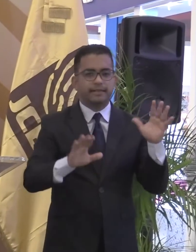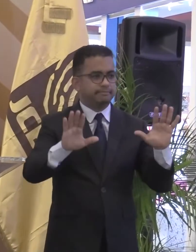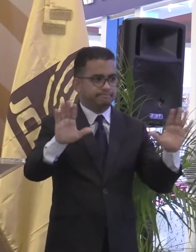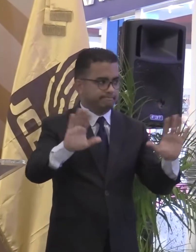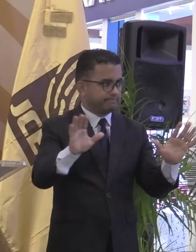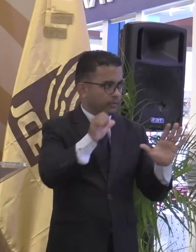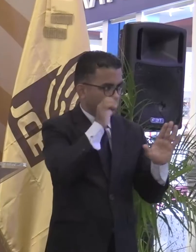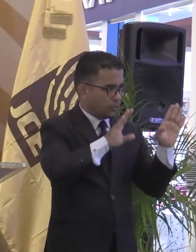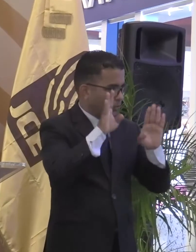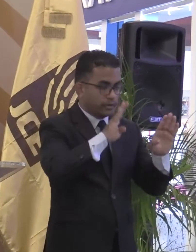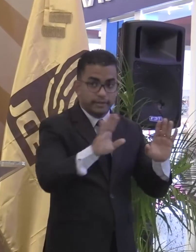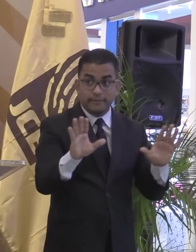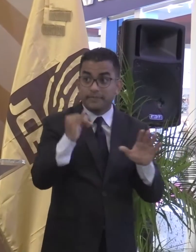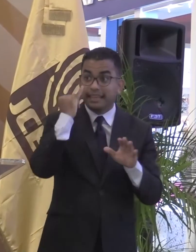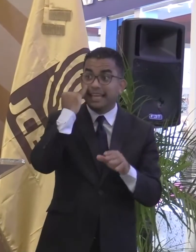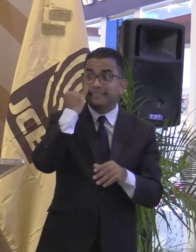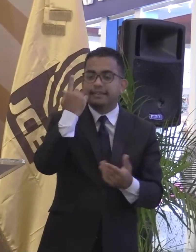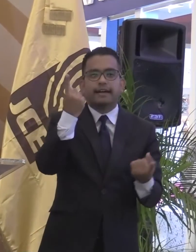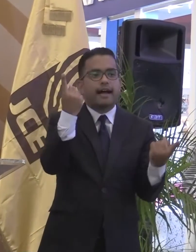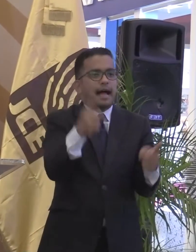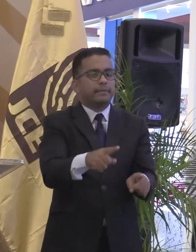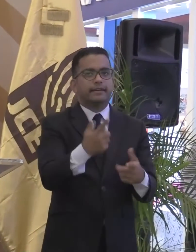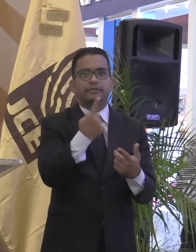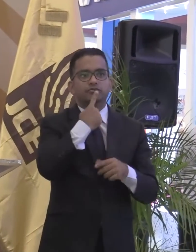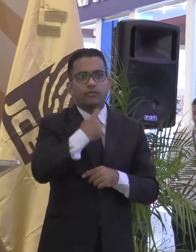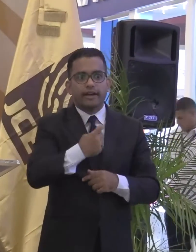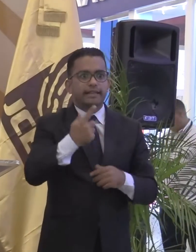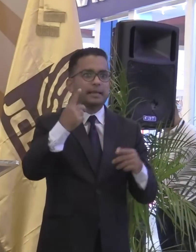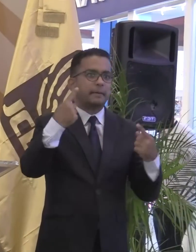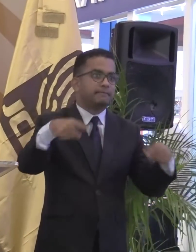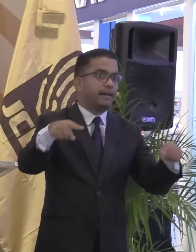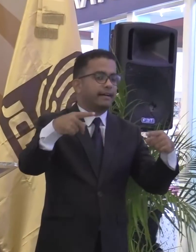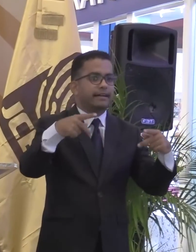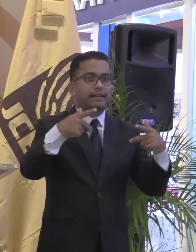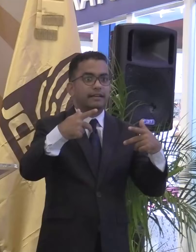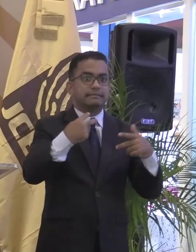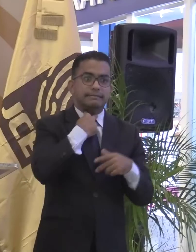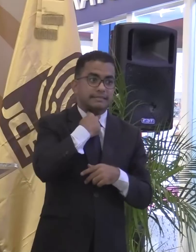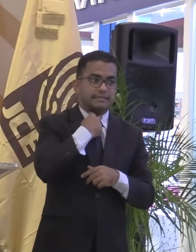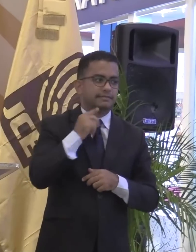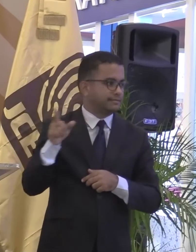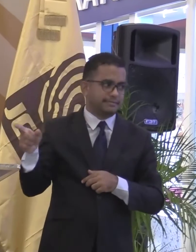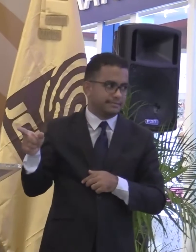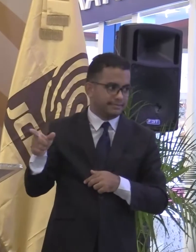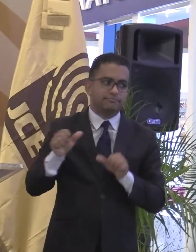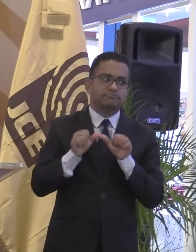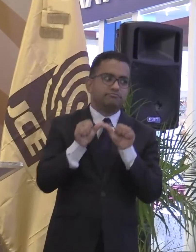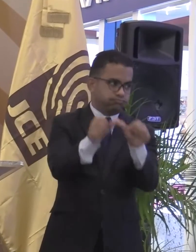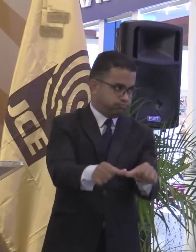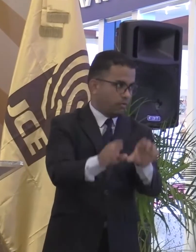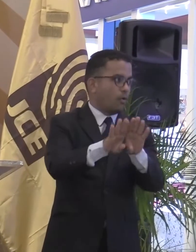que si es día de fiesta o es domingo puede venir a 360 a la oficina de la junta central